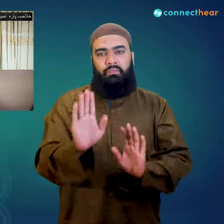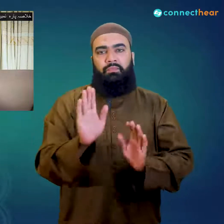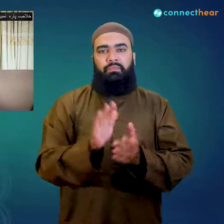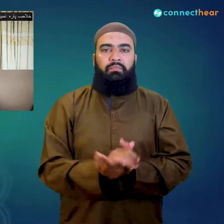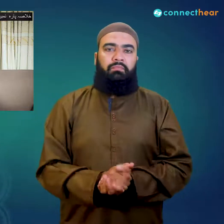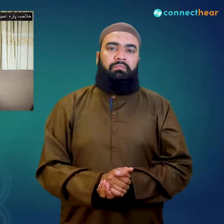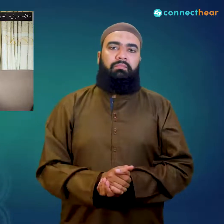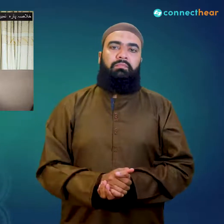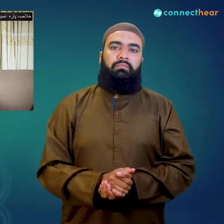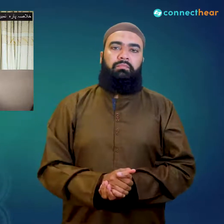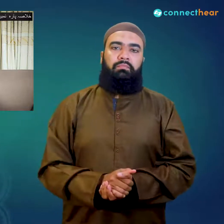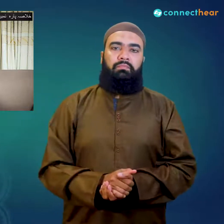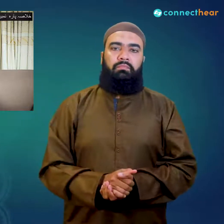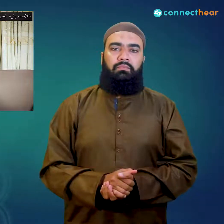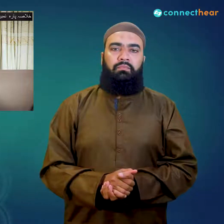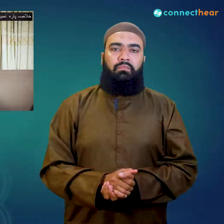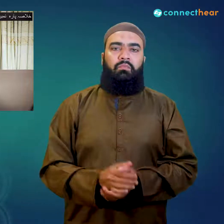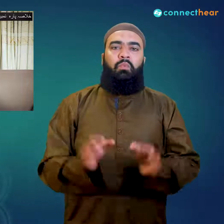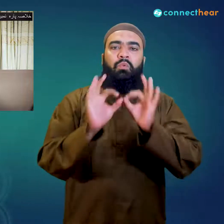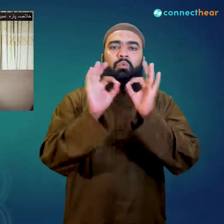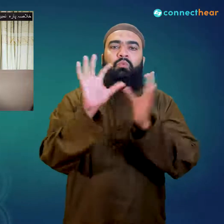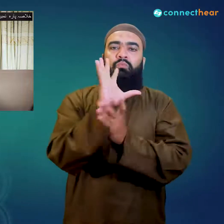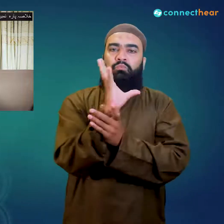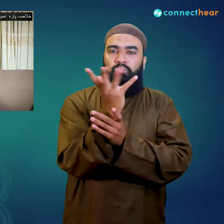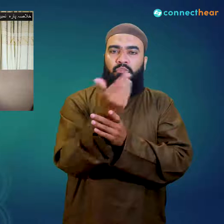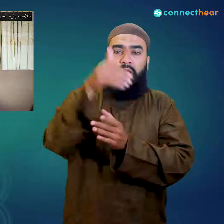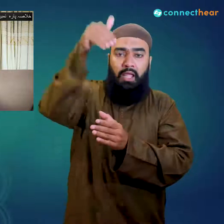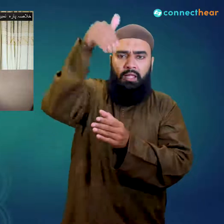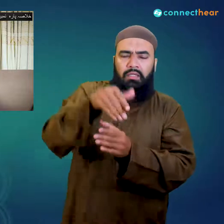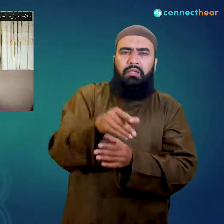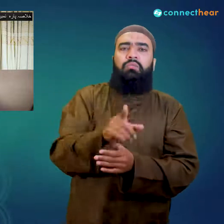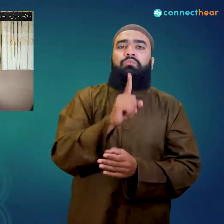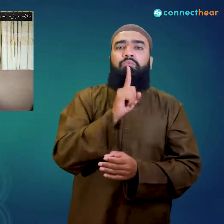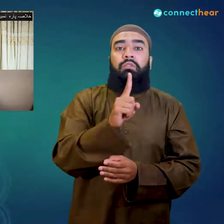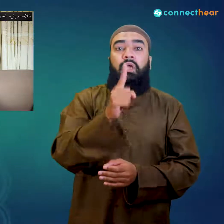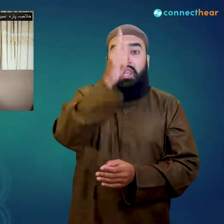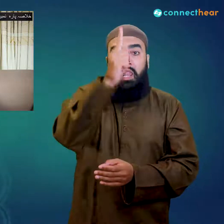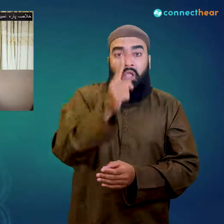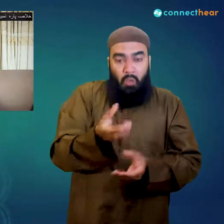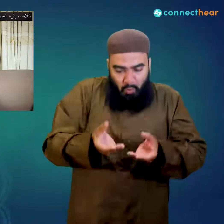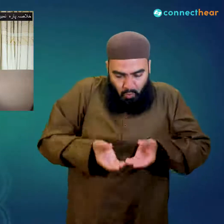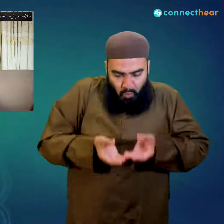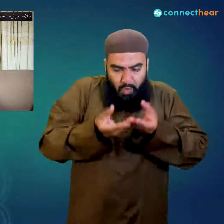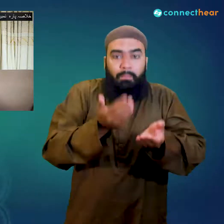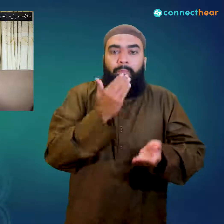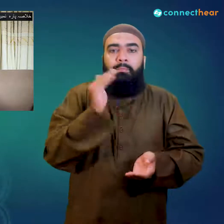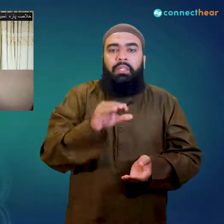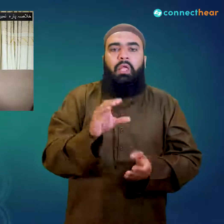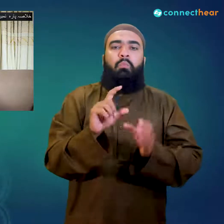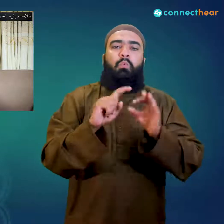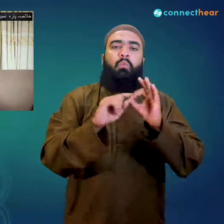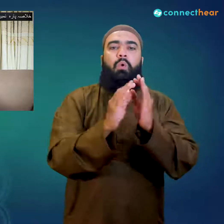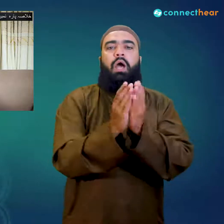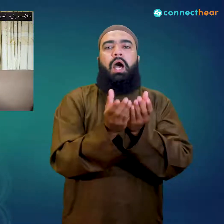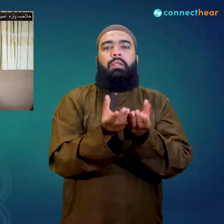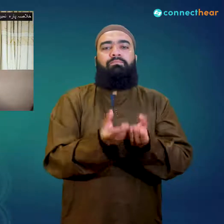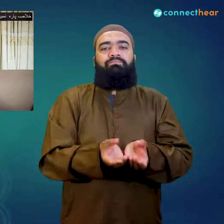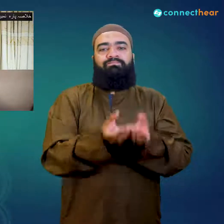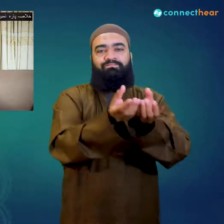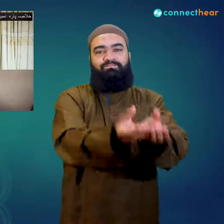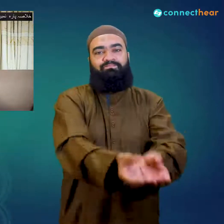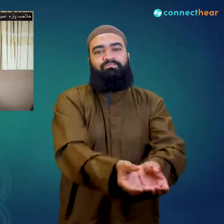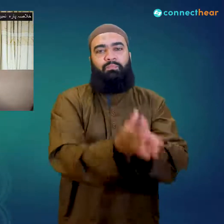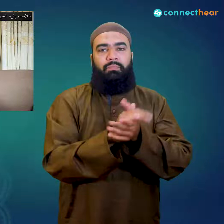تازہ رہتا ہے۔ دنیا کی سب سے بڑی اور اہم نعمت اللہ رب العزت نے اس قرآن کو بنایا